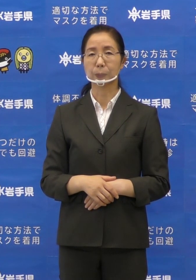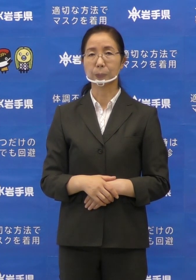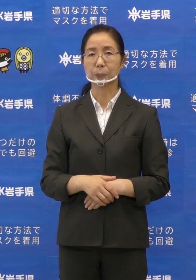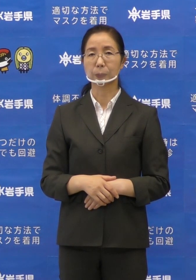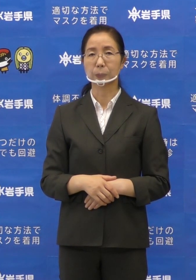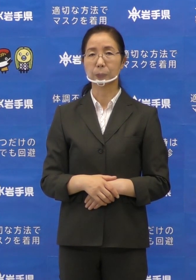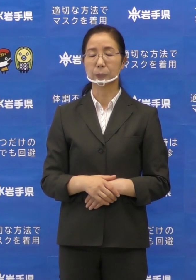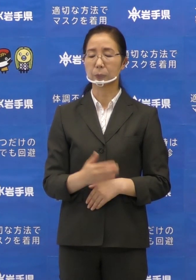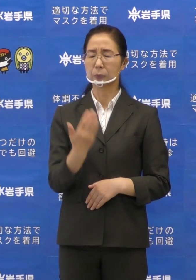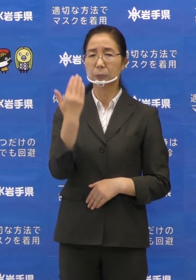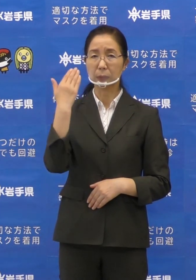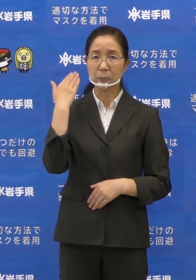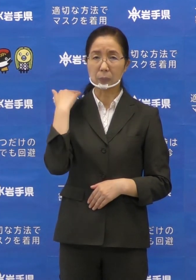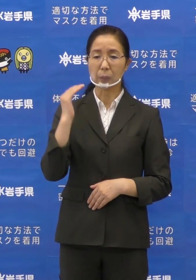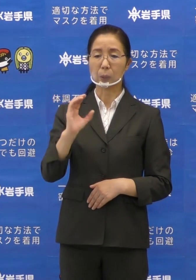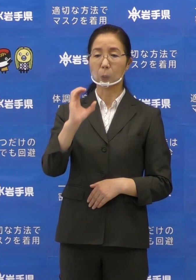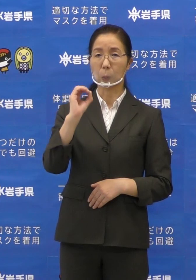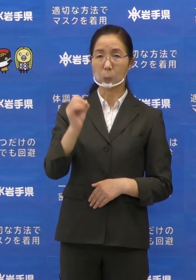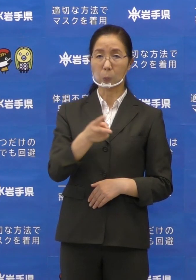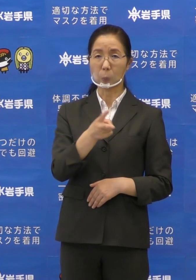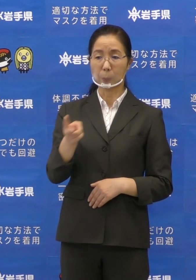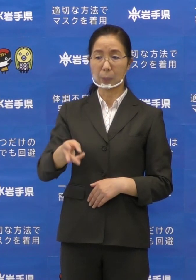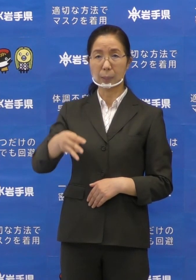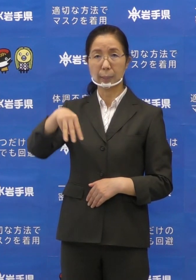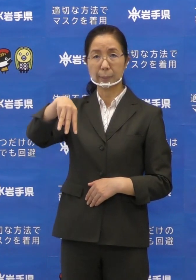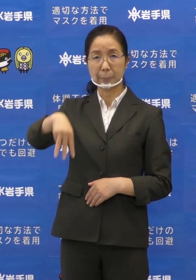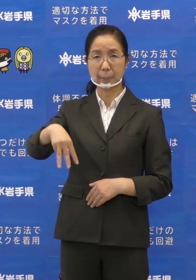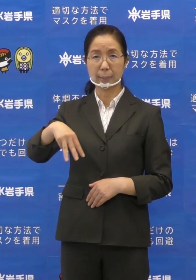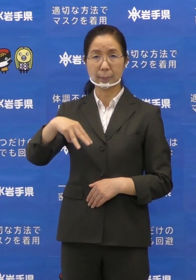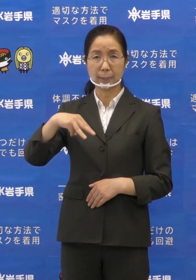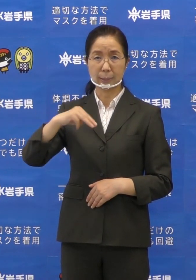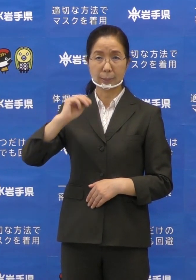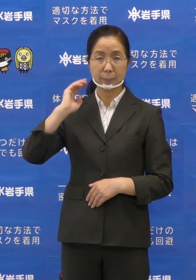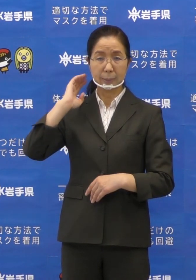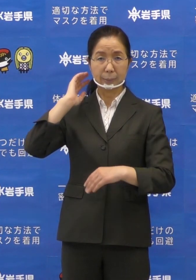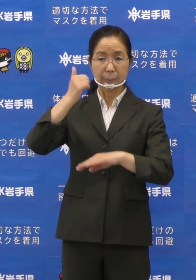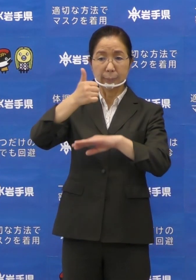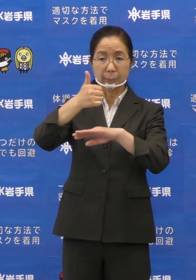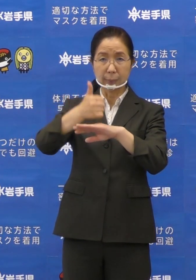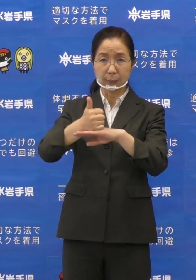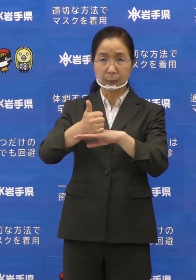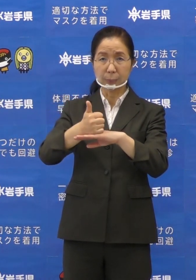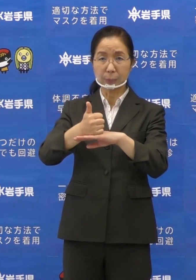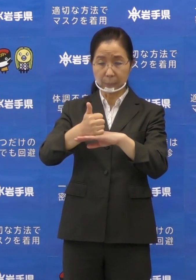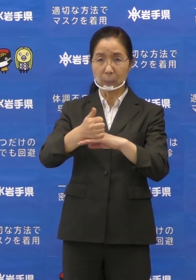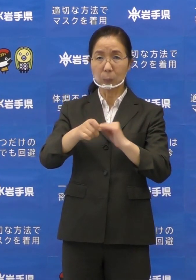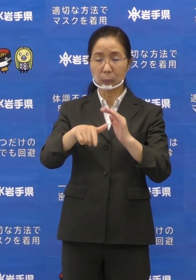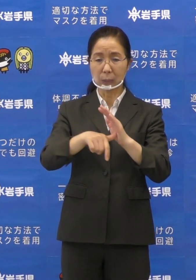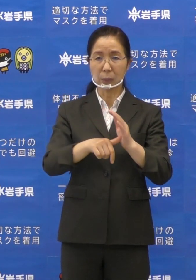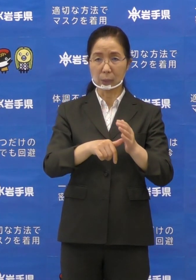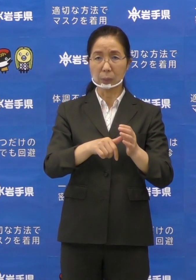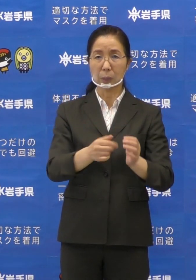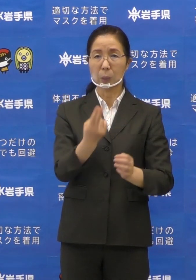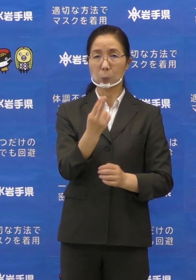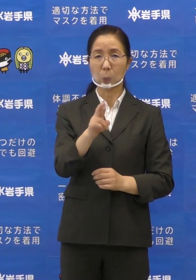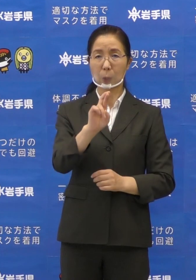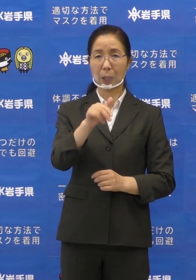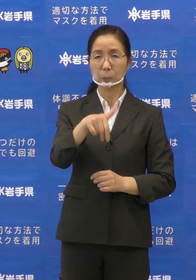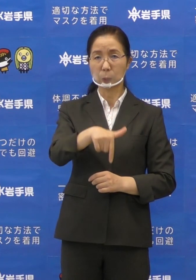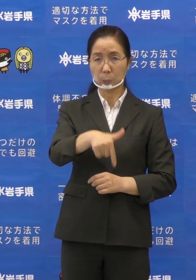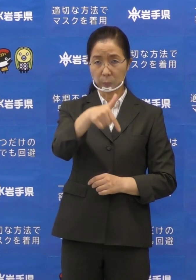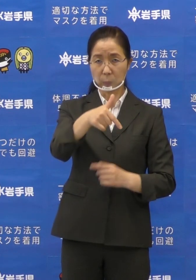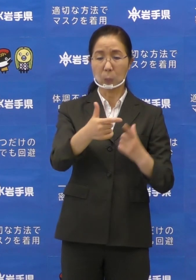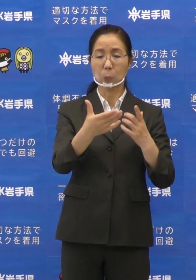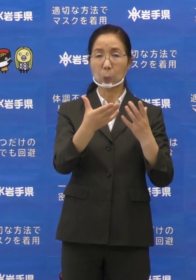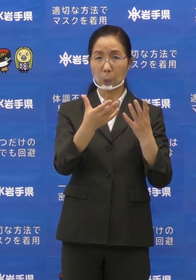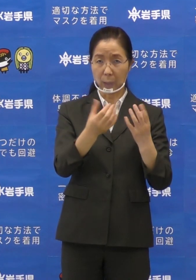オバマ大統領時代が終わって、そしてトランプ時代も終わって、さあその次のこのアメリ